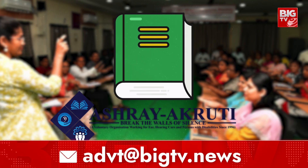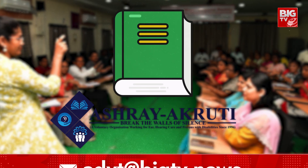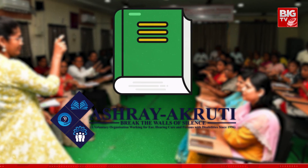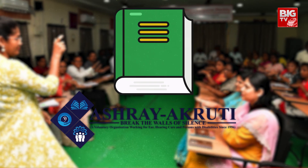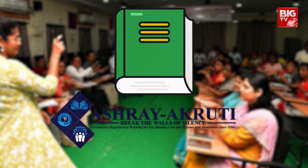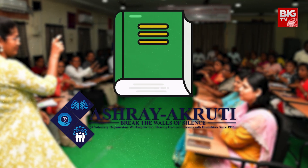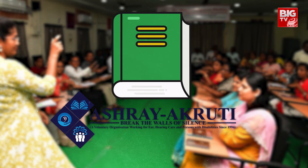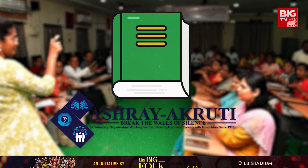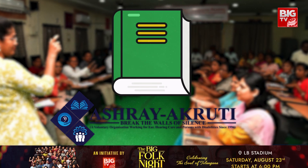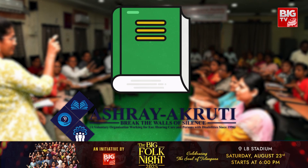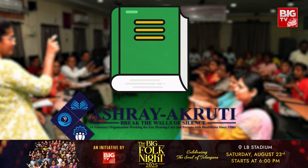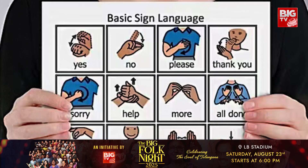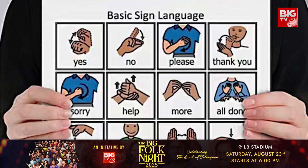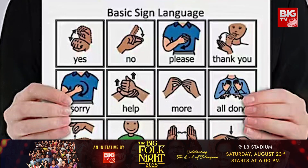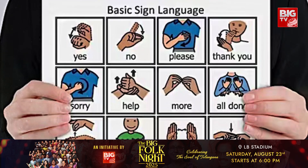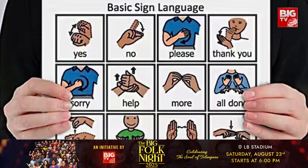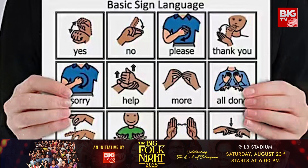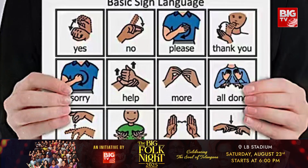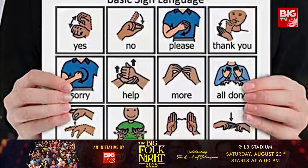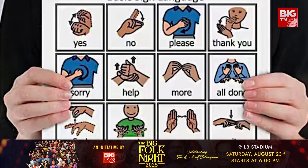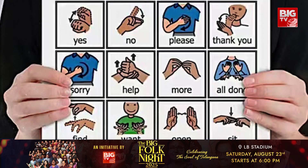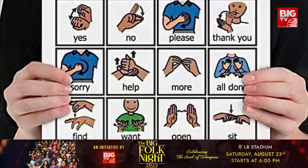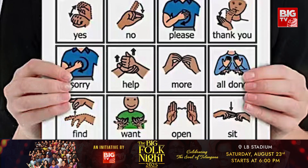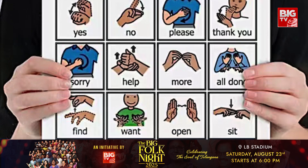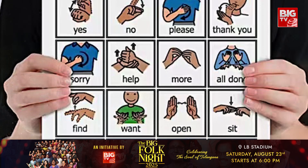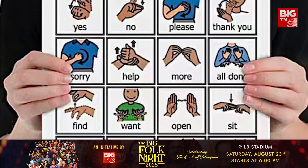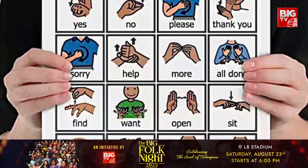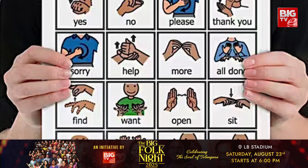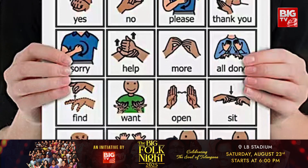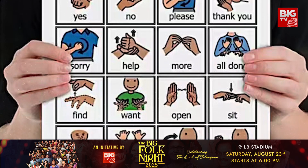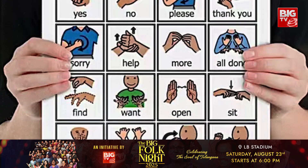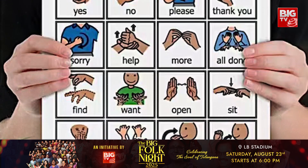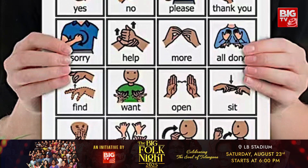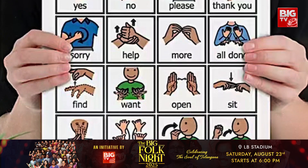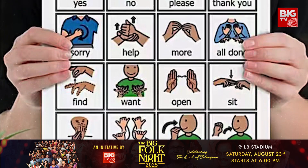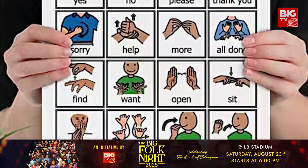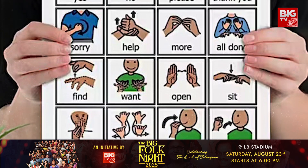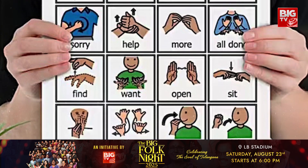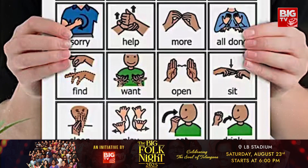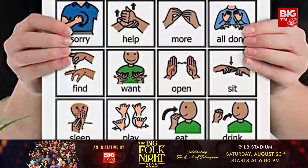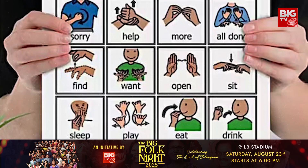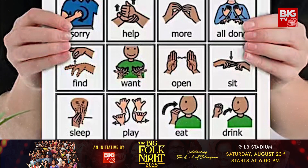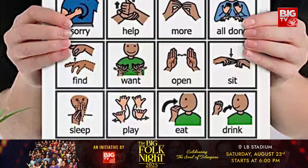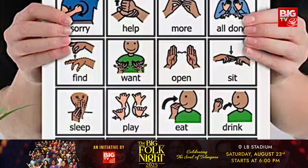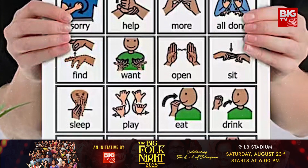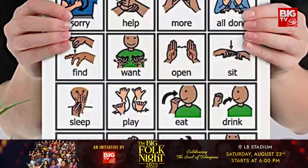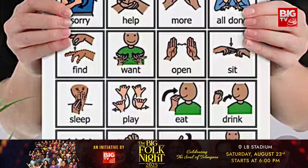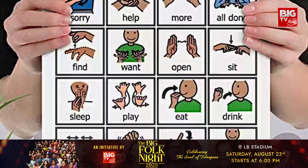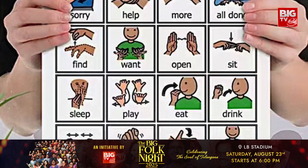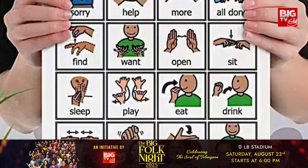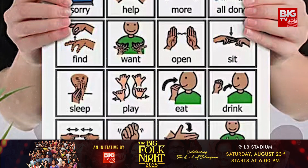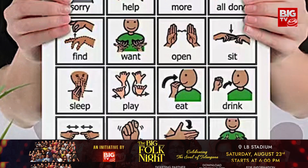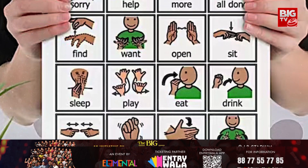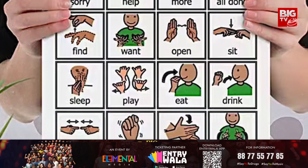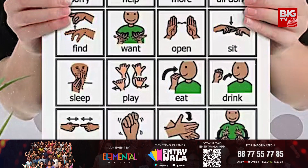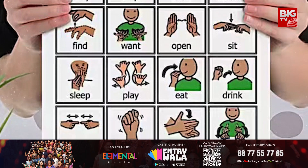అందించారు ఆశ్రయాకృతి ట్రైనర్లు. సైన్ అనే పేరుగల ఈ పుస్తకంలో మూగ భాషలోని అనేక పదాలు, వాటిని సైగల్లో ఎలా చూపించాలో